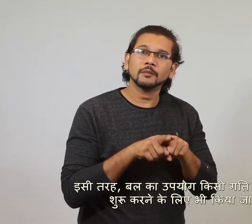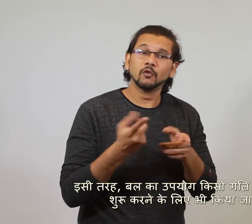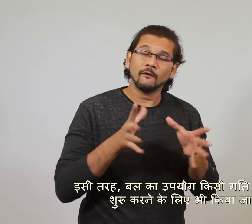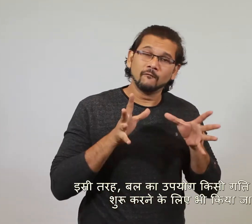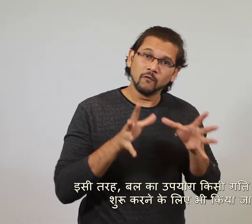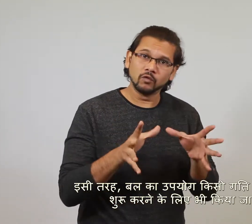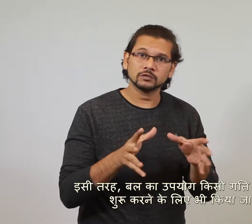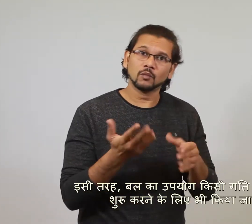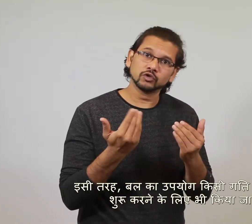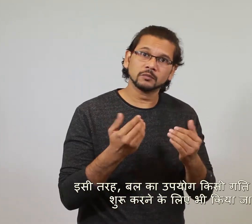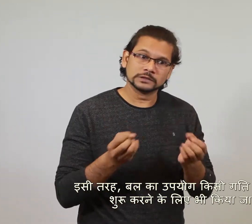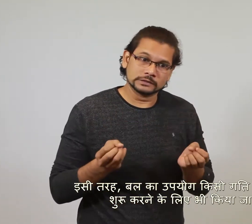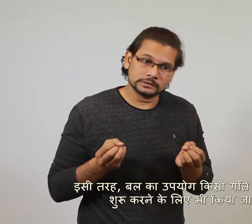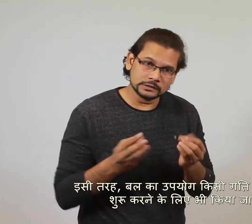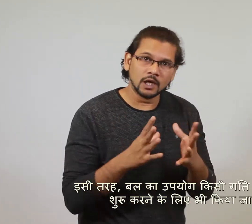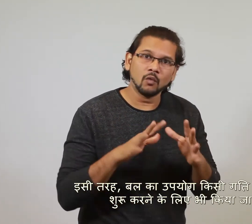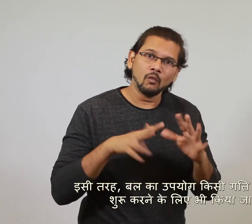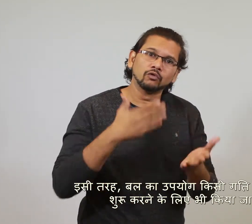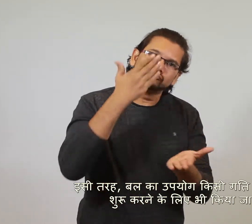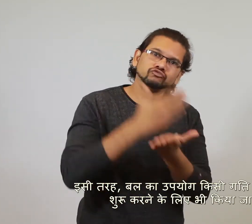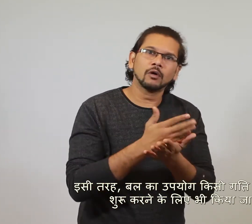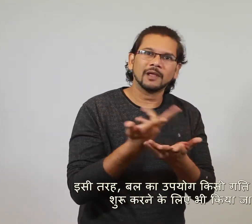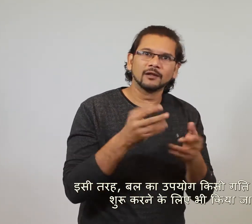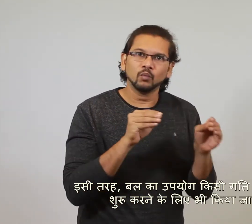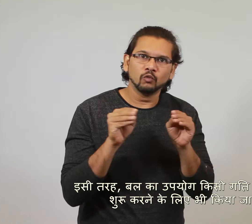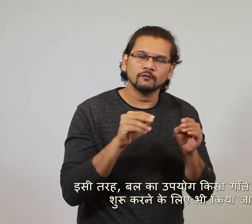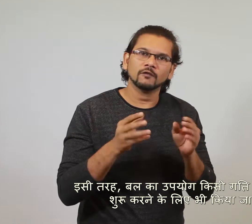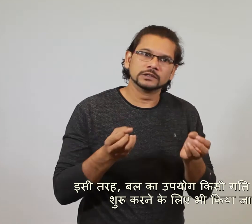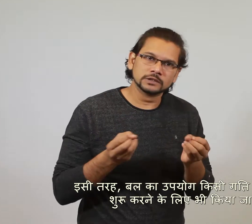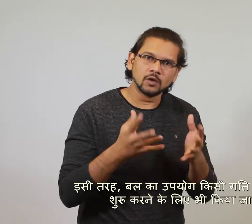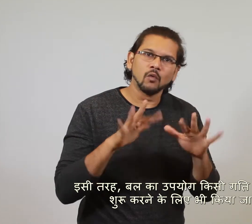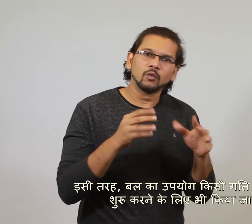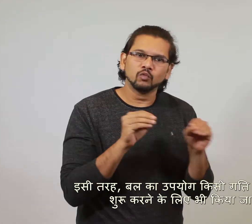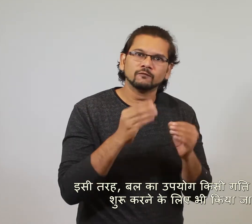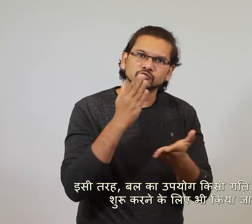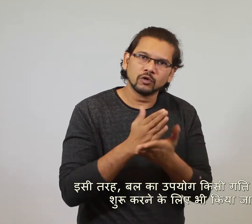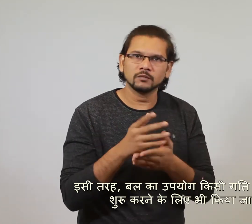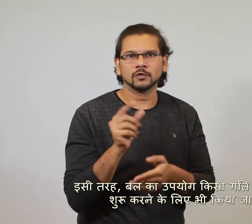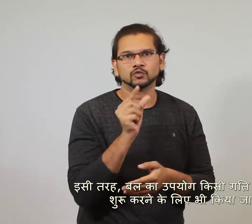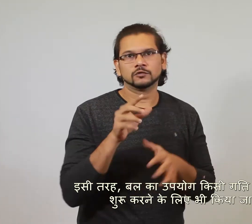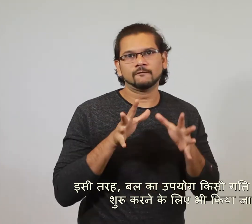इसी तरह बल का उप्योग किसी गती को रोकने अथवा शुरू करने के लिए भी किया जाता है